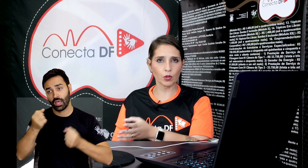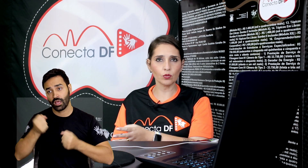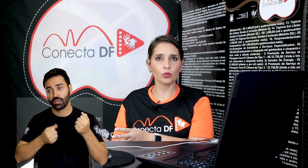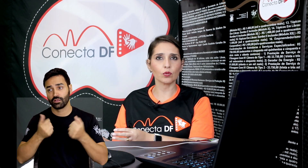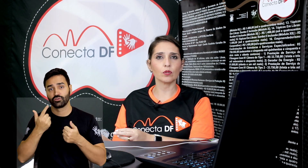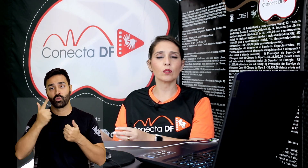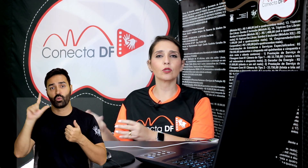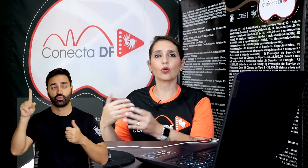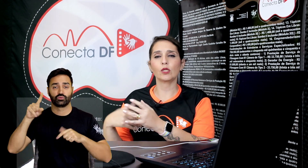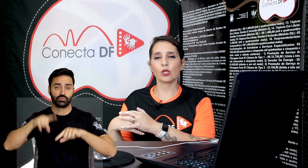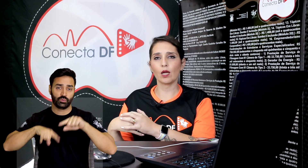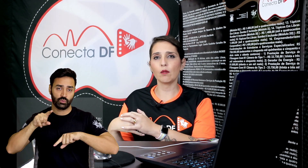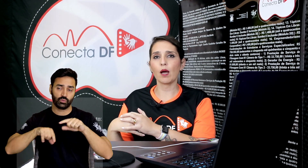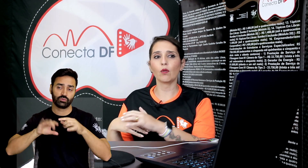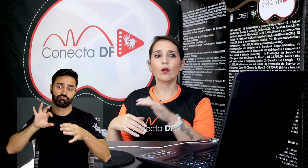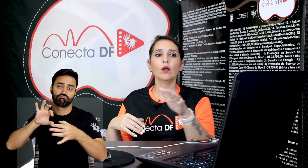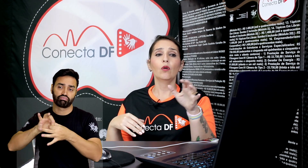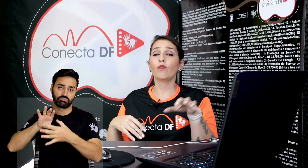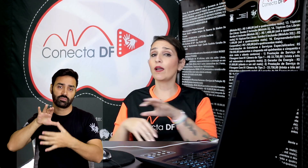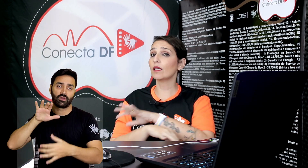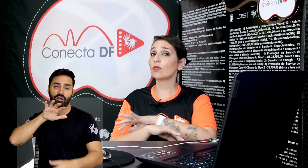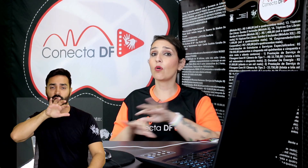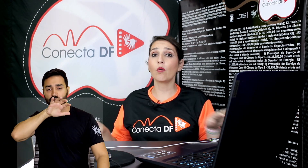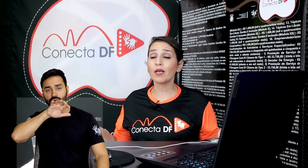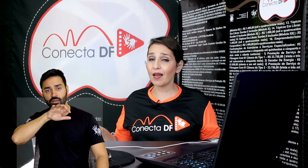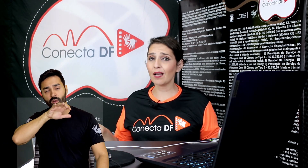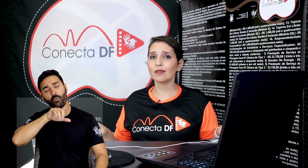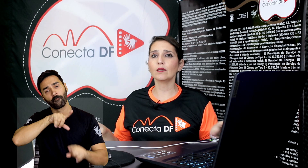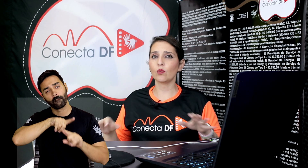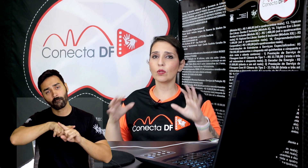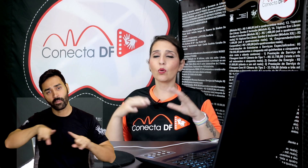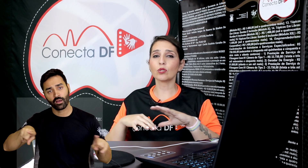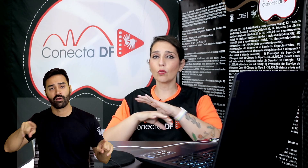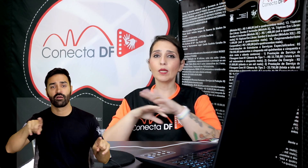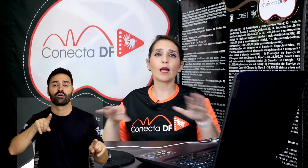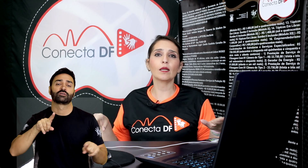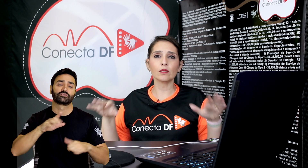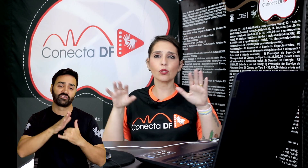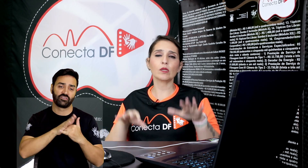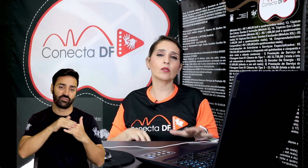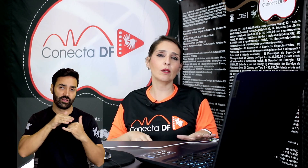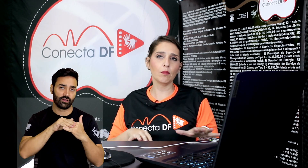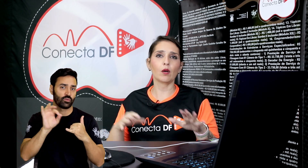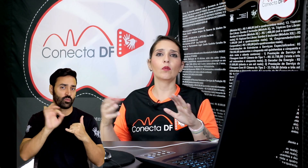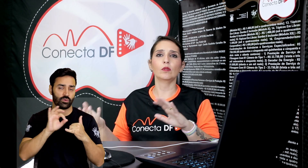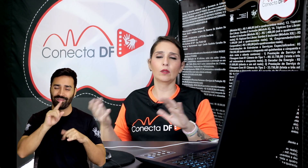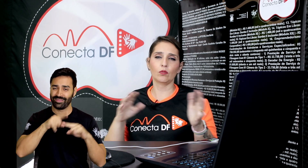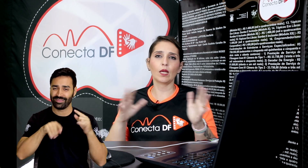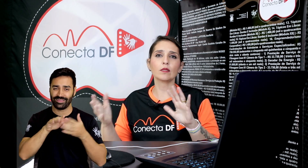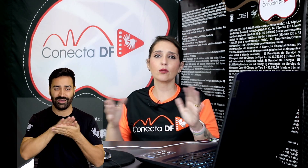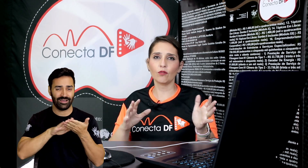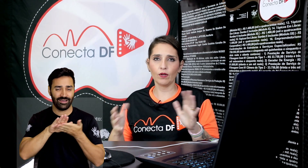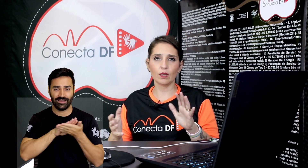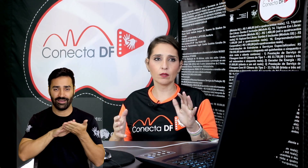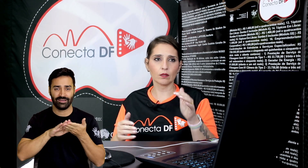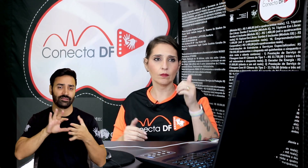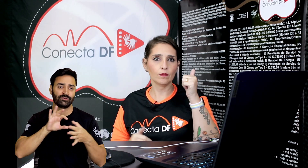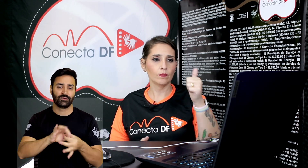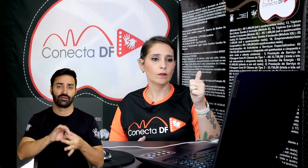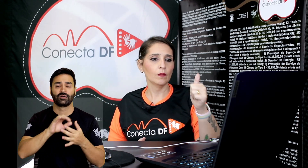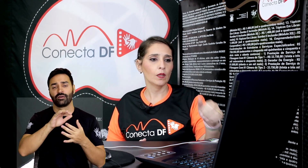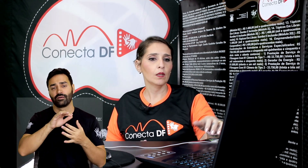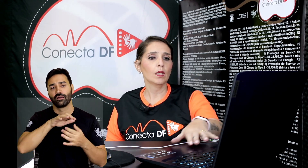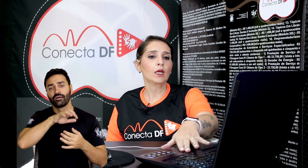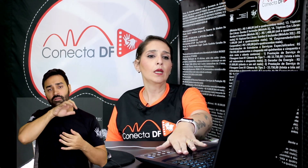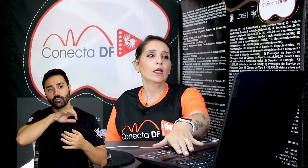outros produtos de origem animal. O vegano não come nada, não consome nada de origem animal. Então tem essa diferença.